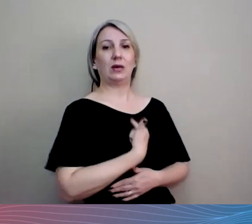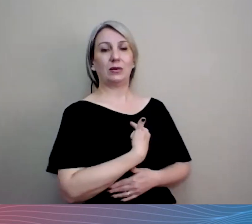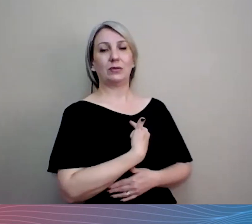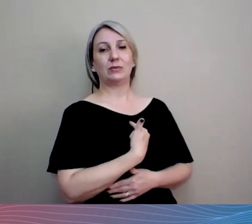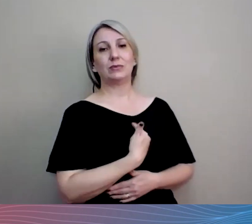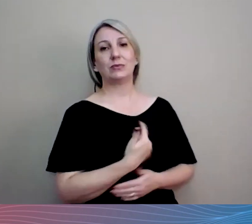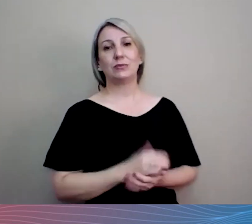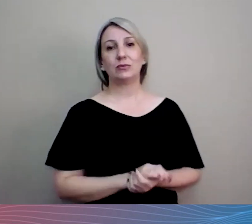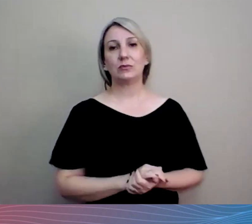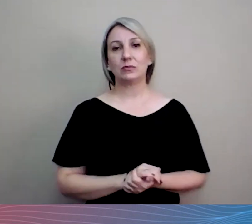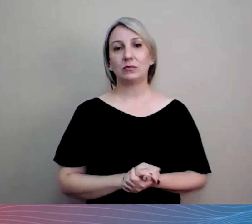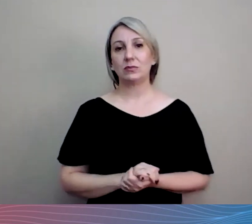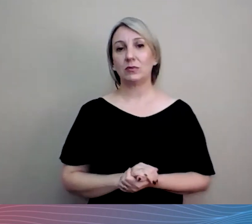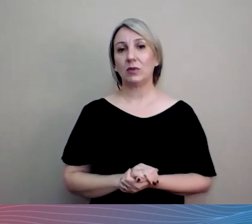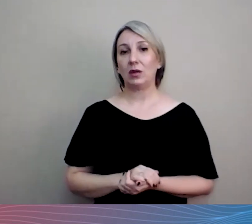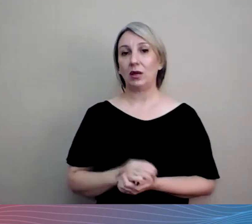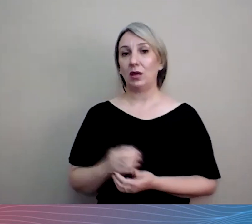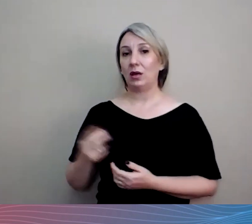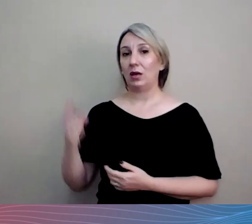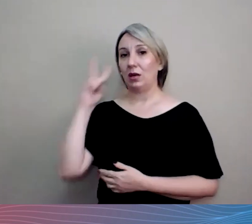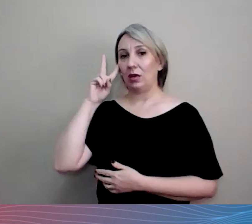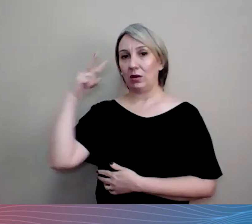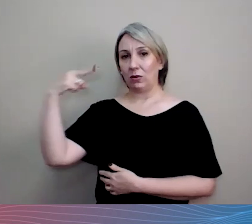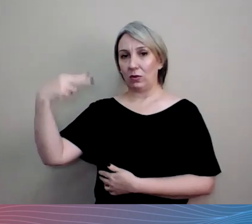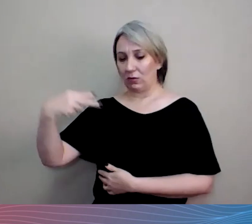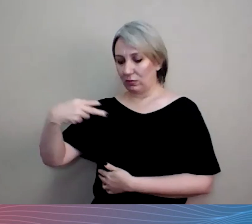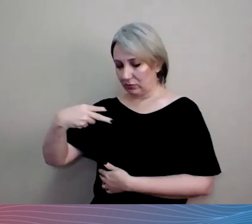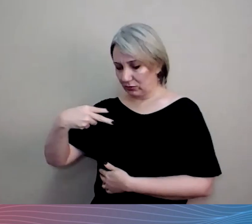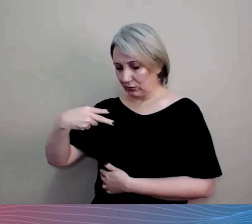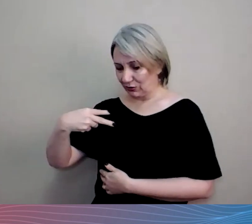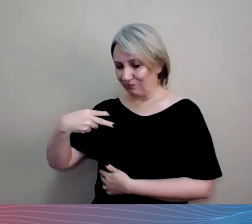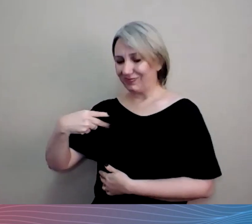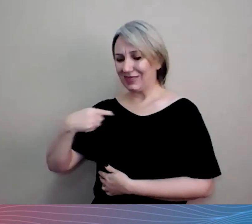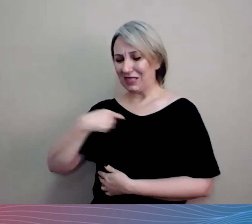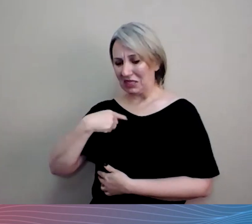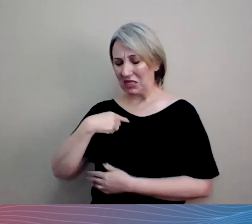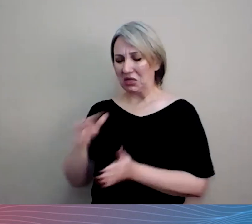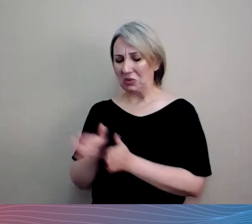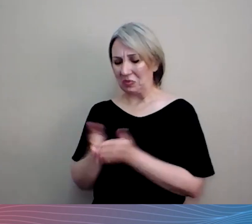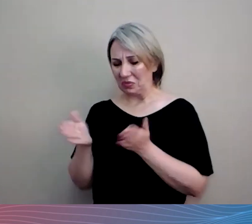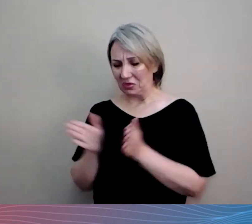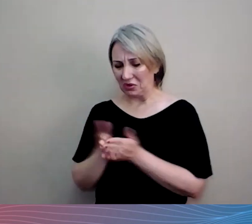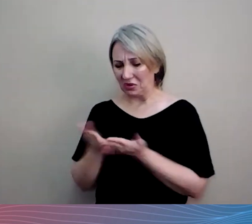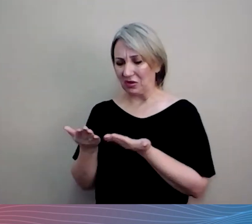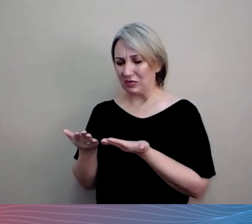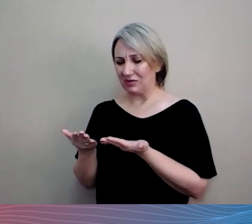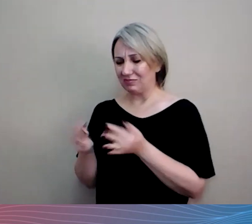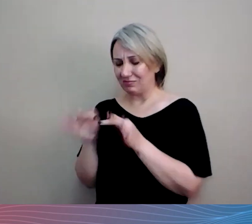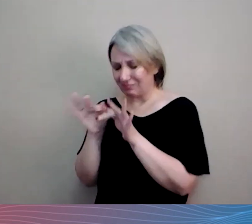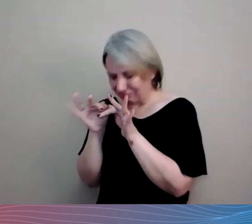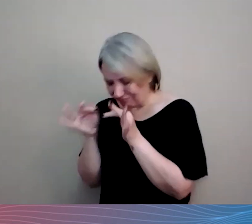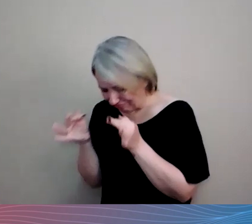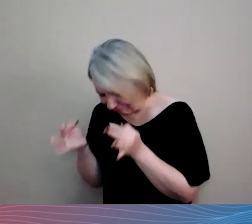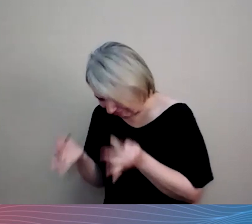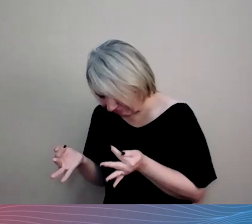Reconhecer a sua condição pobre, reconhecer a sua incapacidade, reconhecer a sua